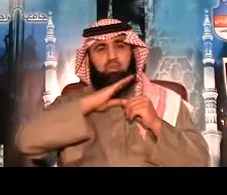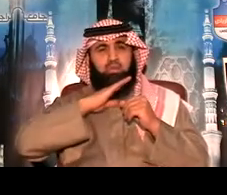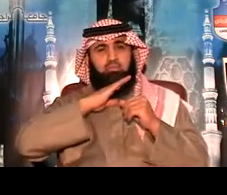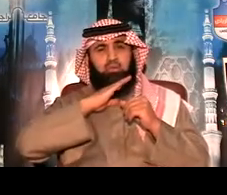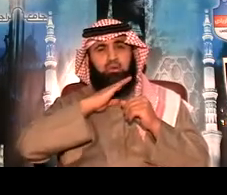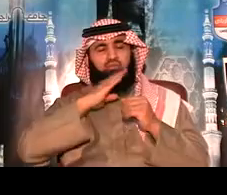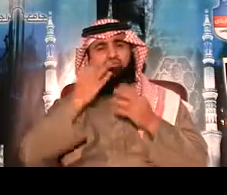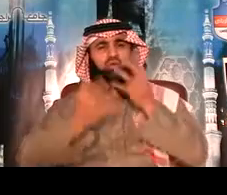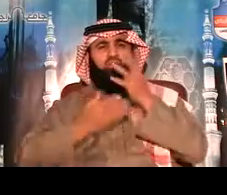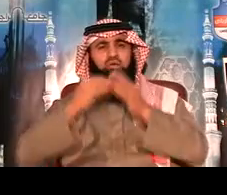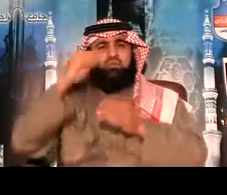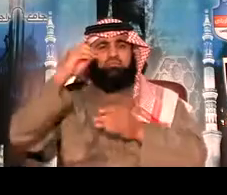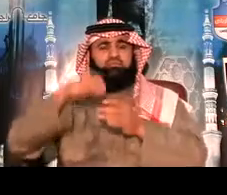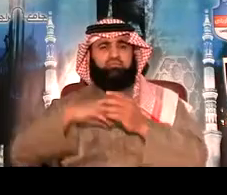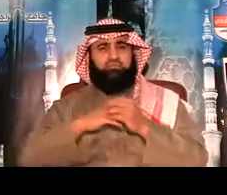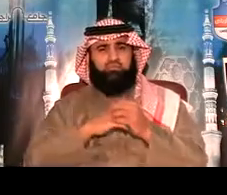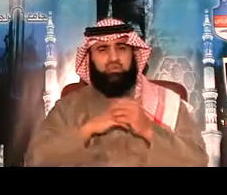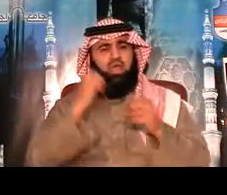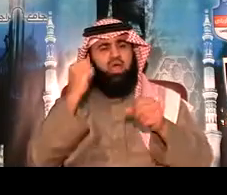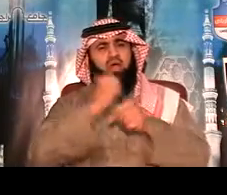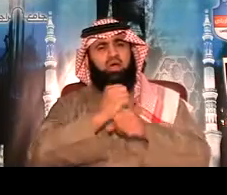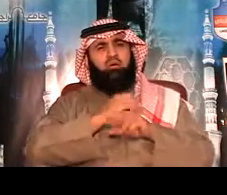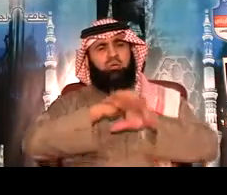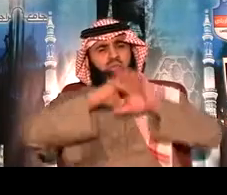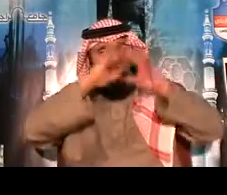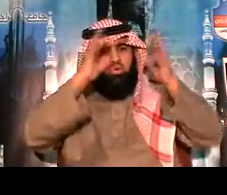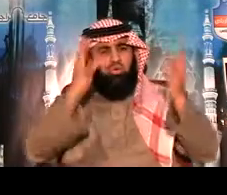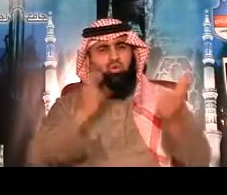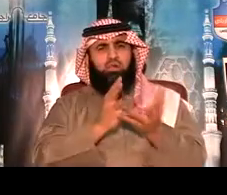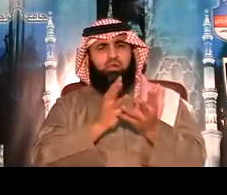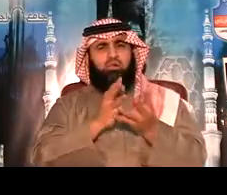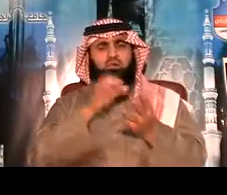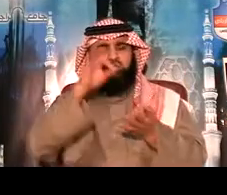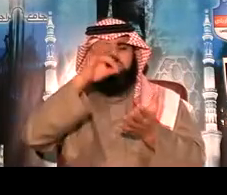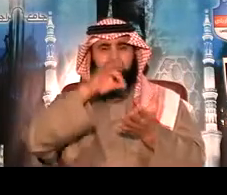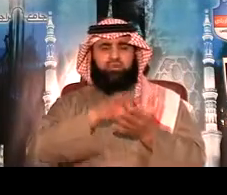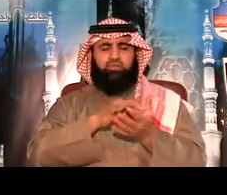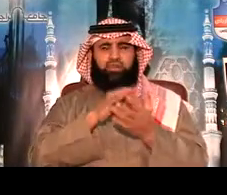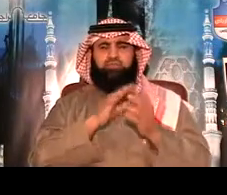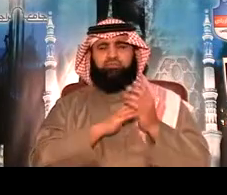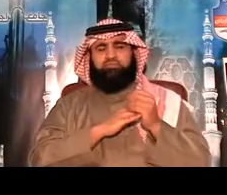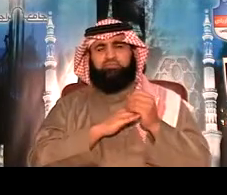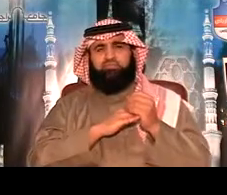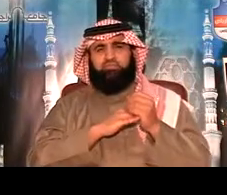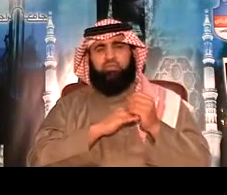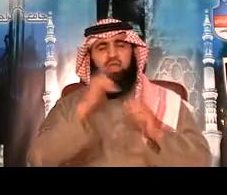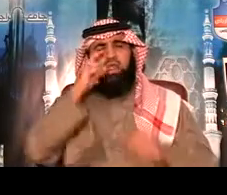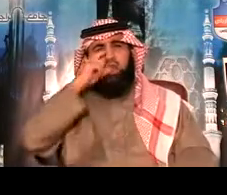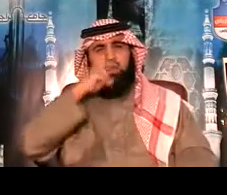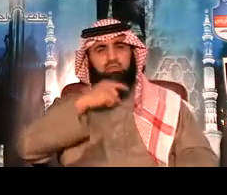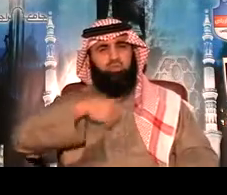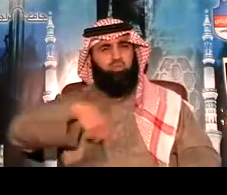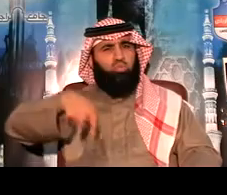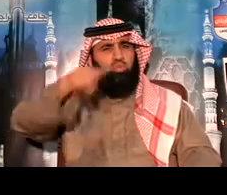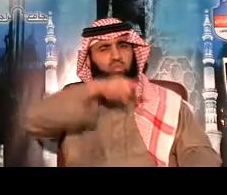النار، وحبط ما صنعوا فيها وباطل ما كانوا يعملون. فينبغي للمؤمن أن يهتم